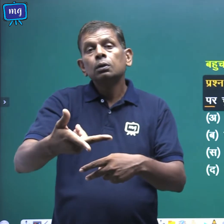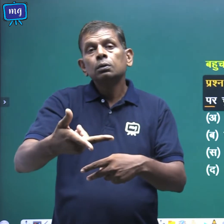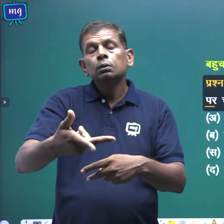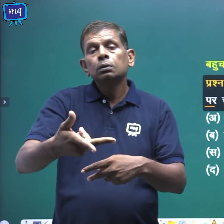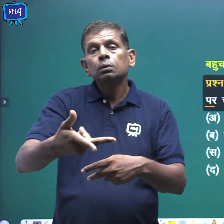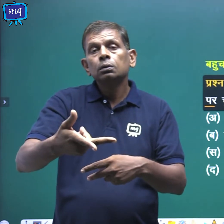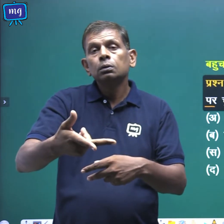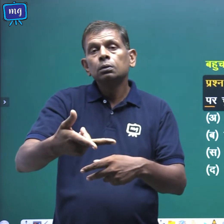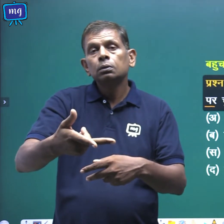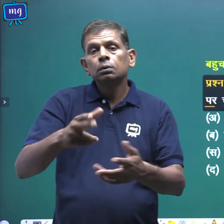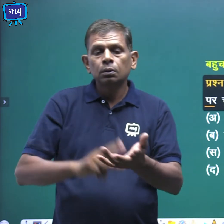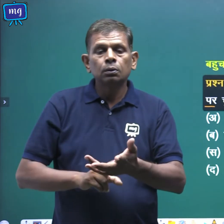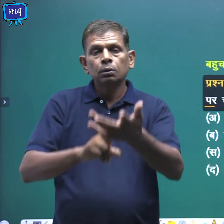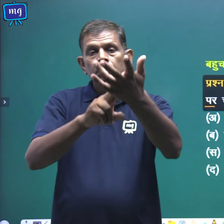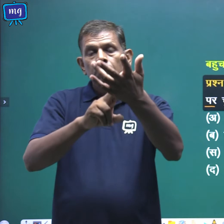उत्तर दिशा,